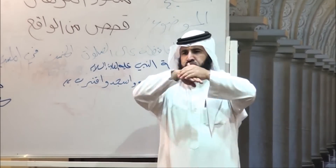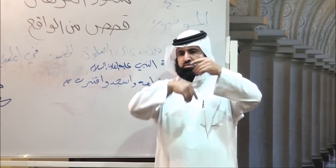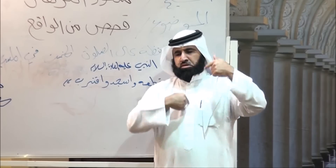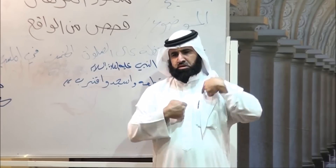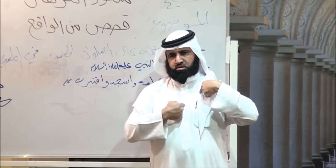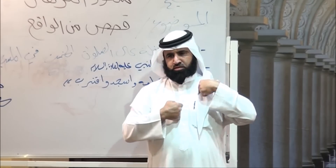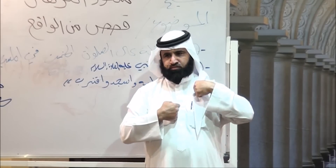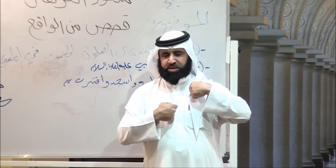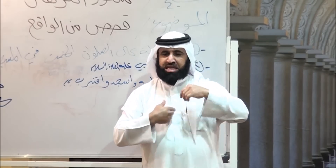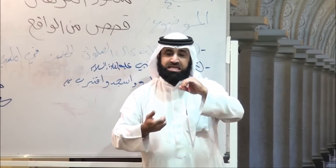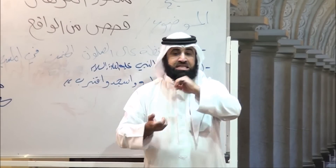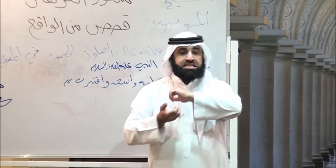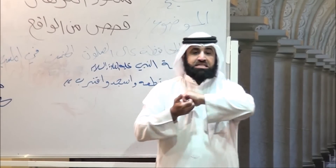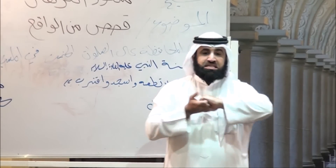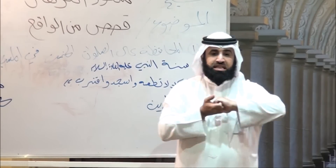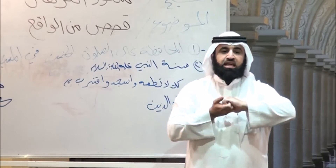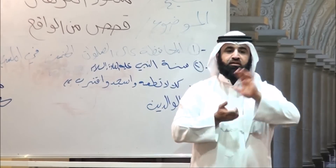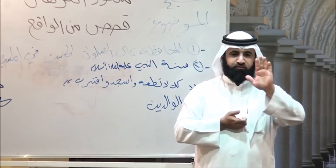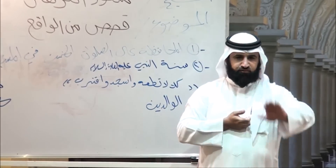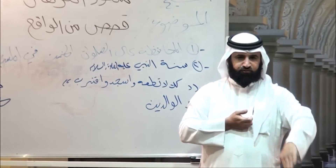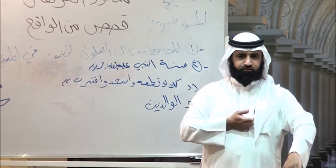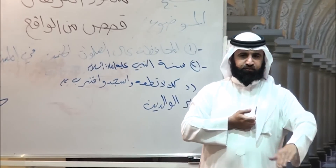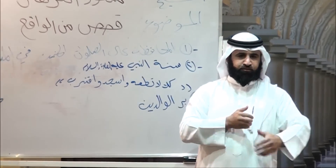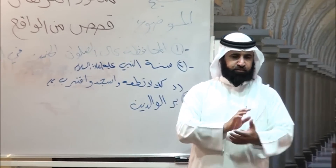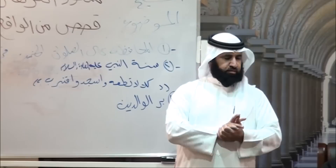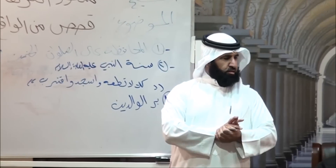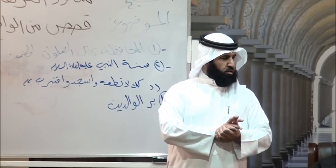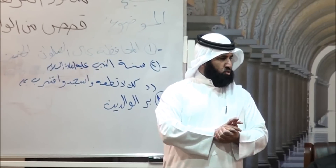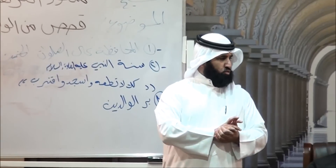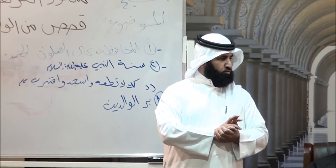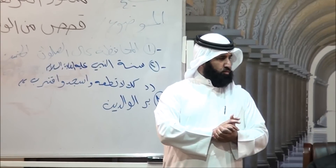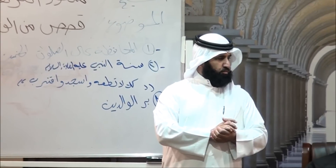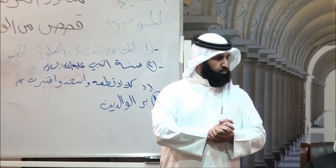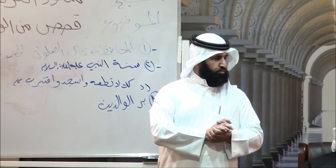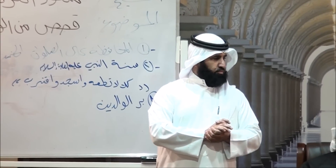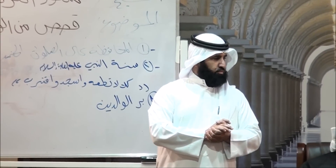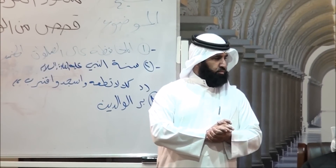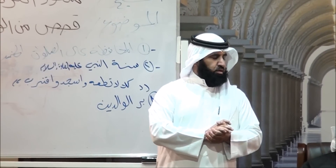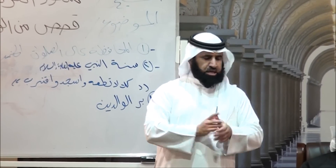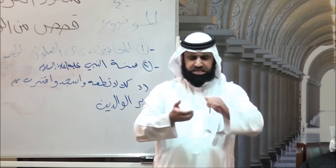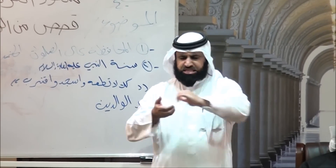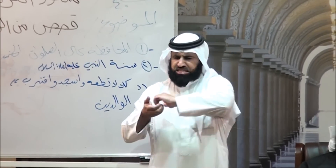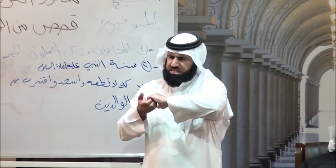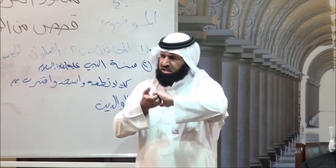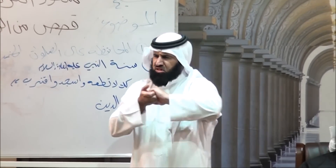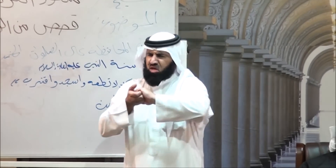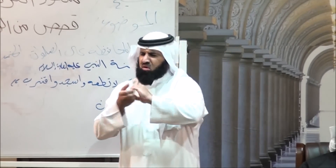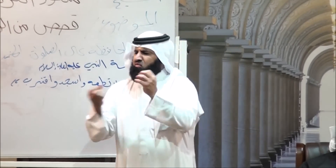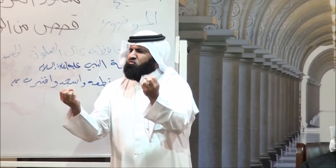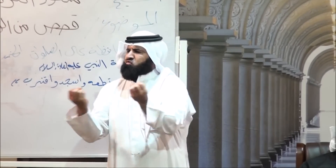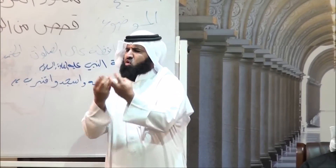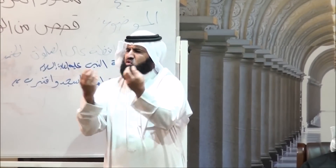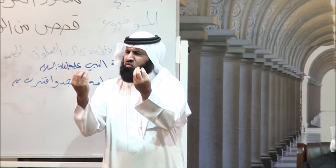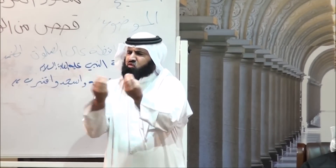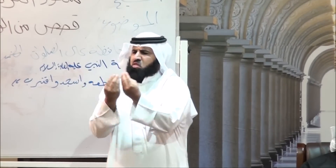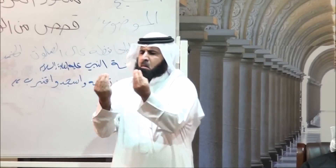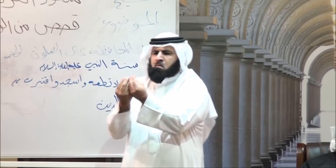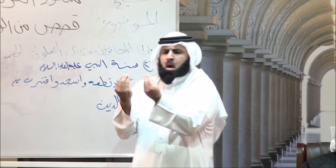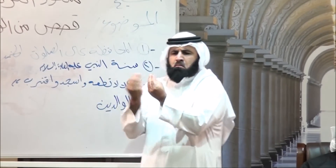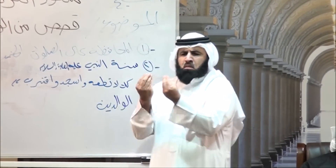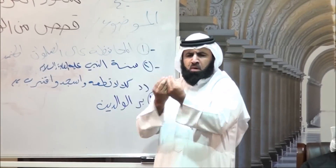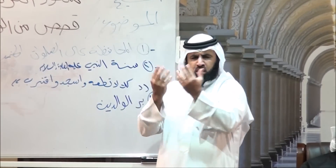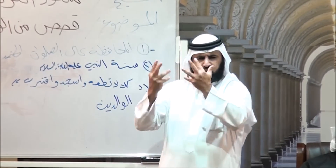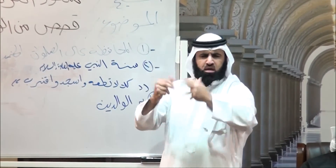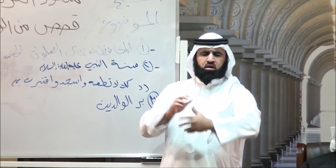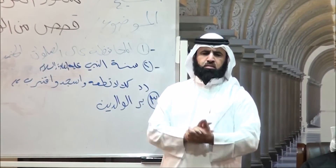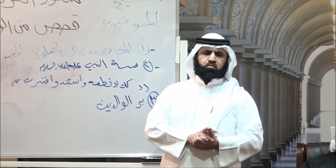وكان لي أصدقاء سوء، صحبة سيئة، كان له صحبة سيئة.